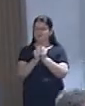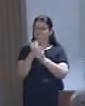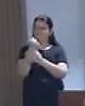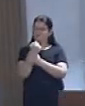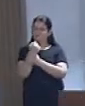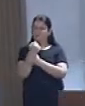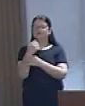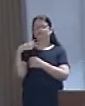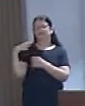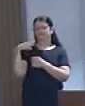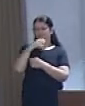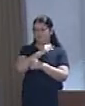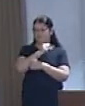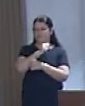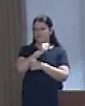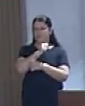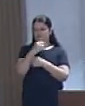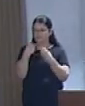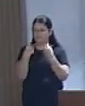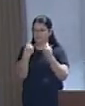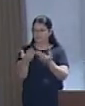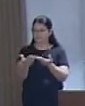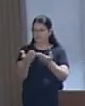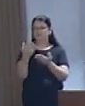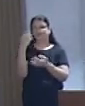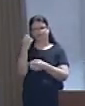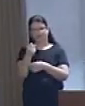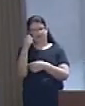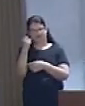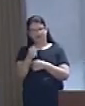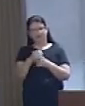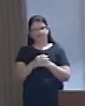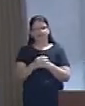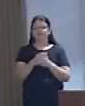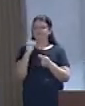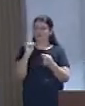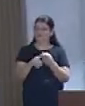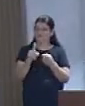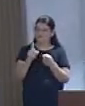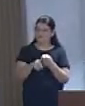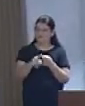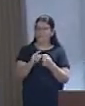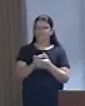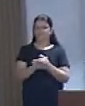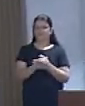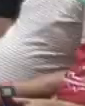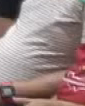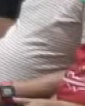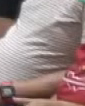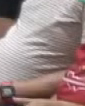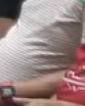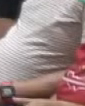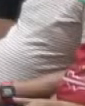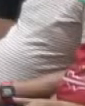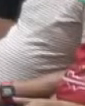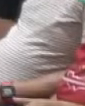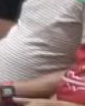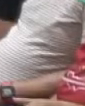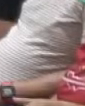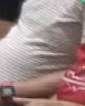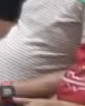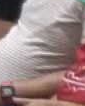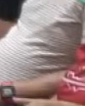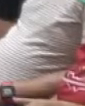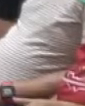mais rápida a concessão desses benefícios. Também os indeferimentos que na época